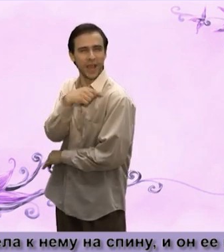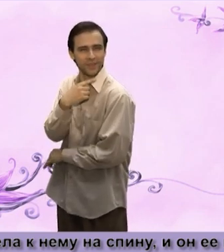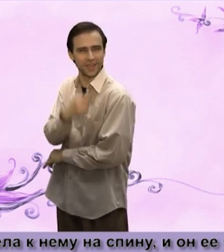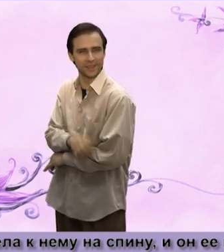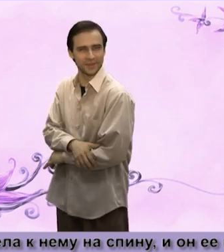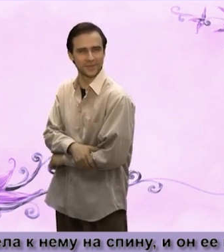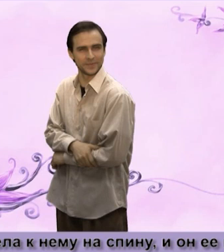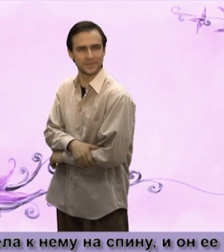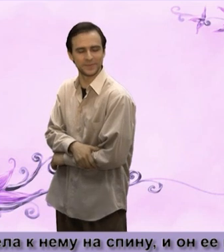тихонько говорит: